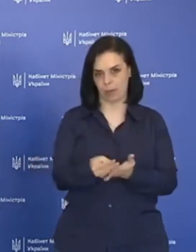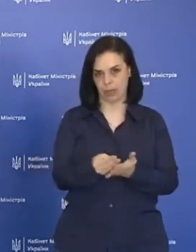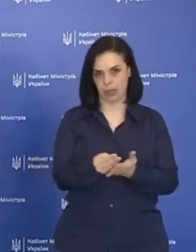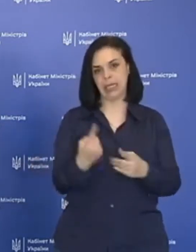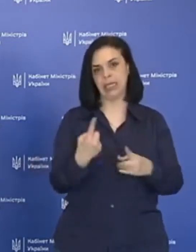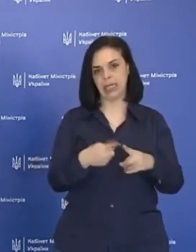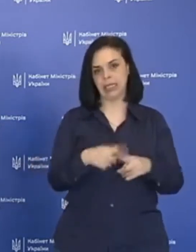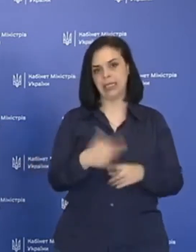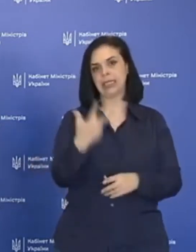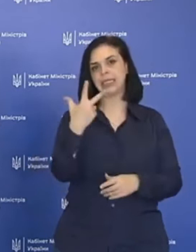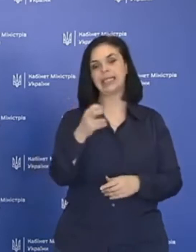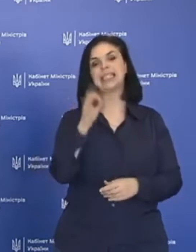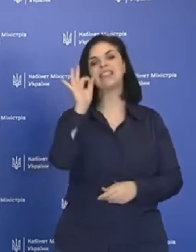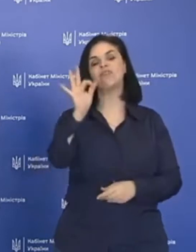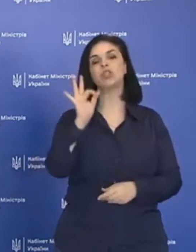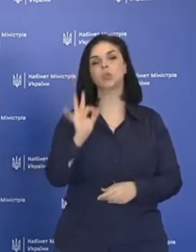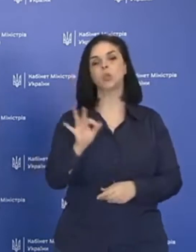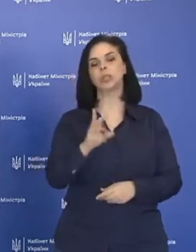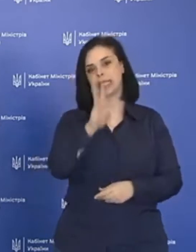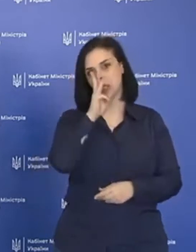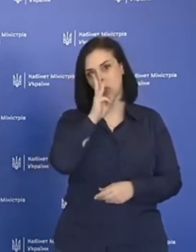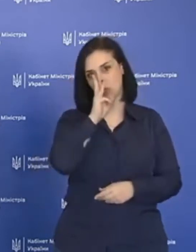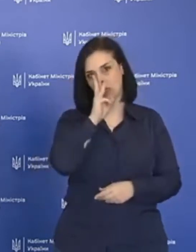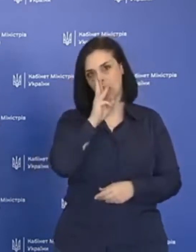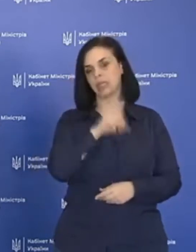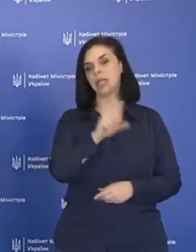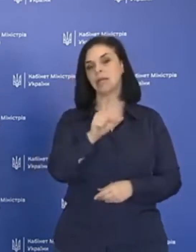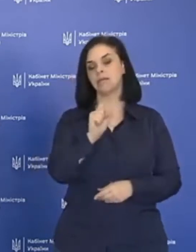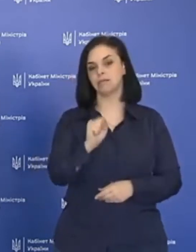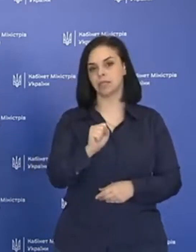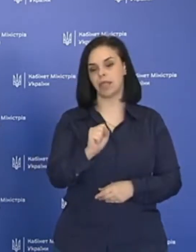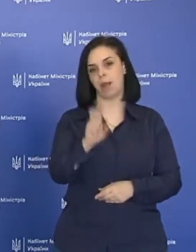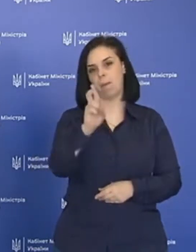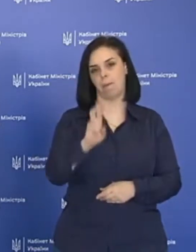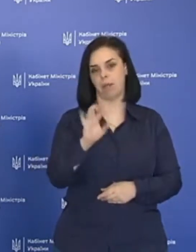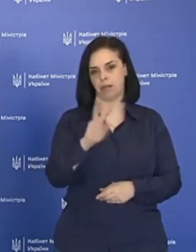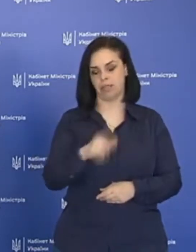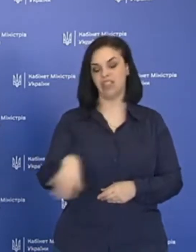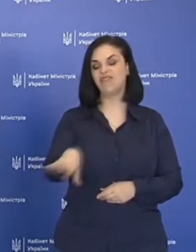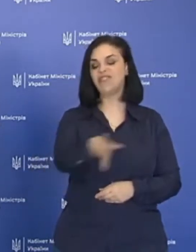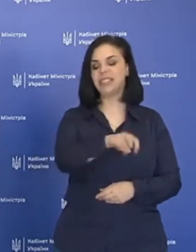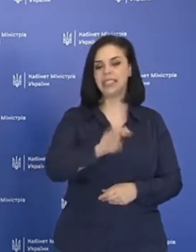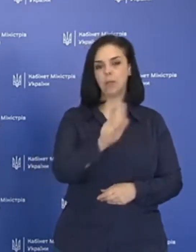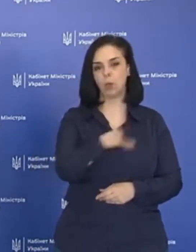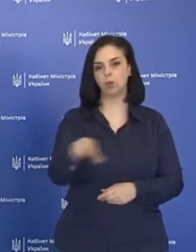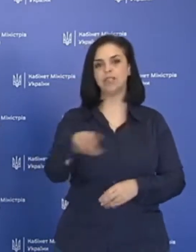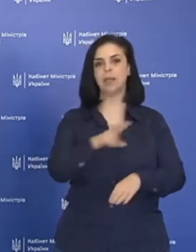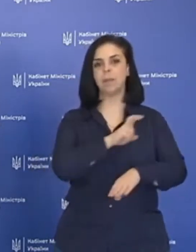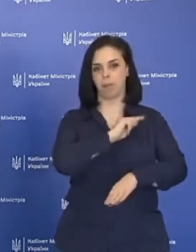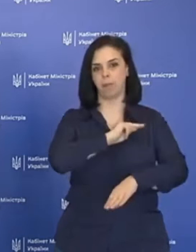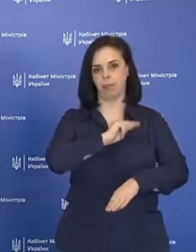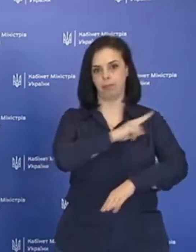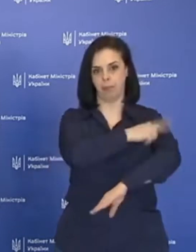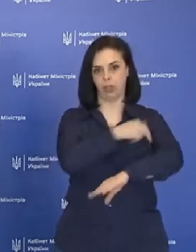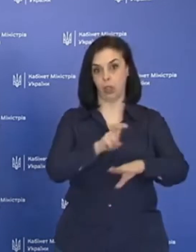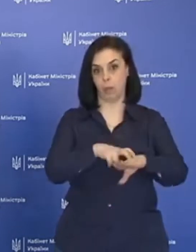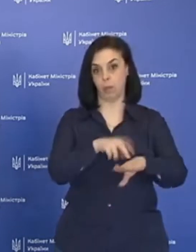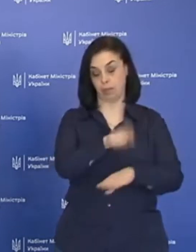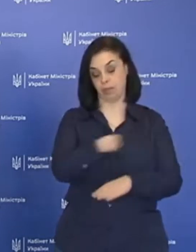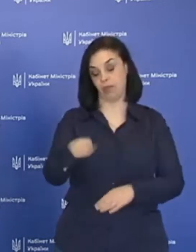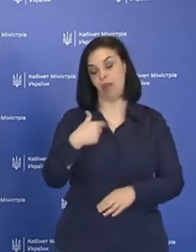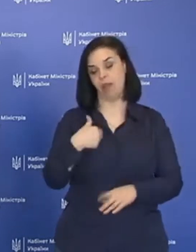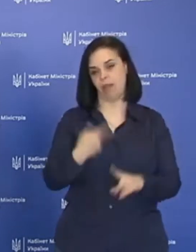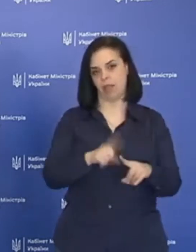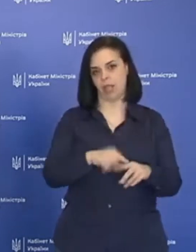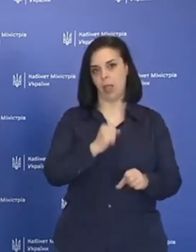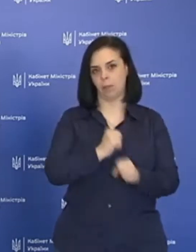виплатить ці 300% заробітної плати за березень всім людям, всім медичним працівникам, які